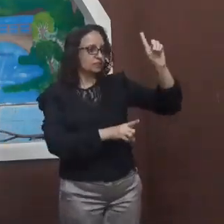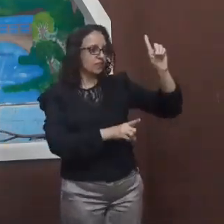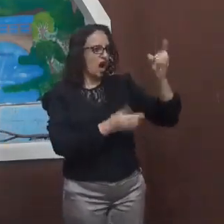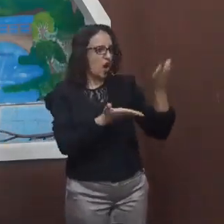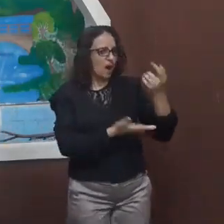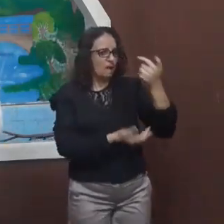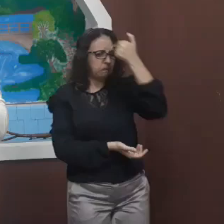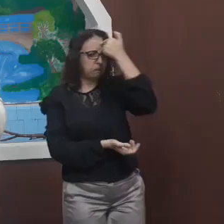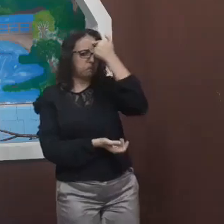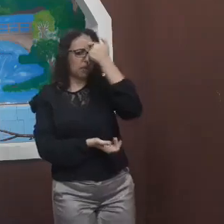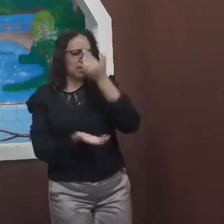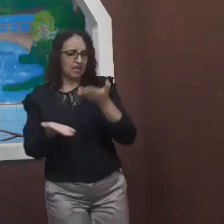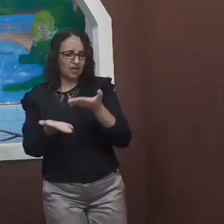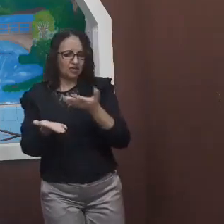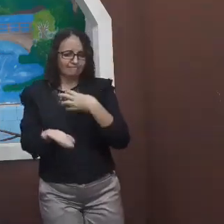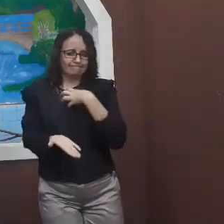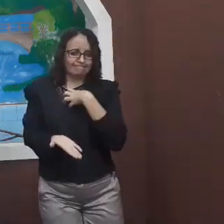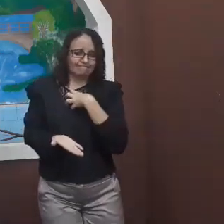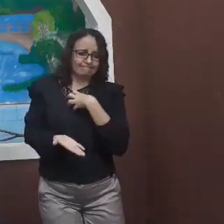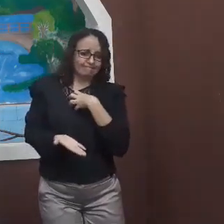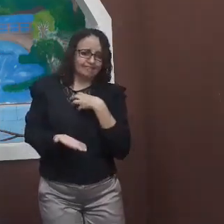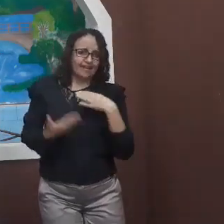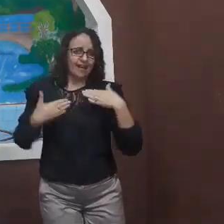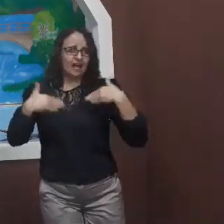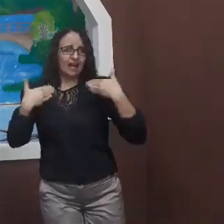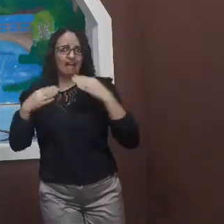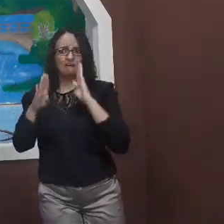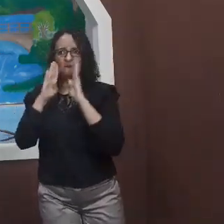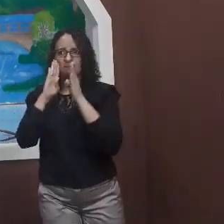dessa emoção de alegria.